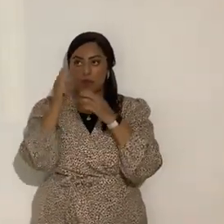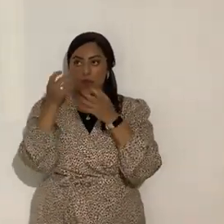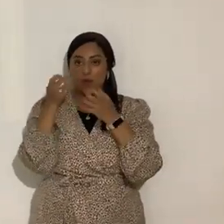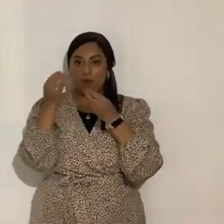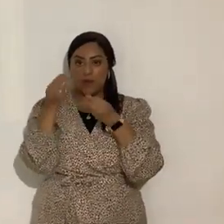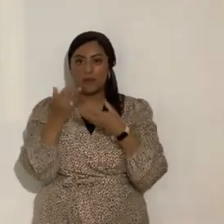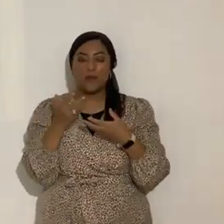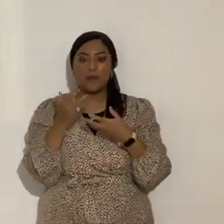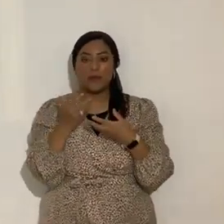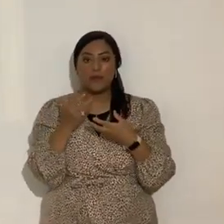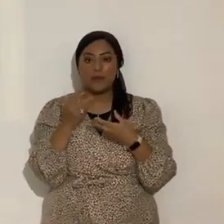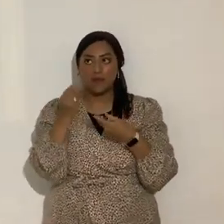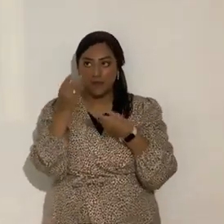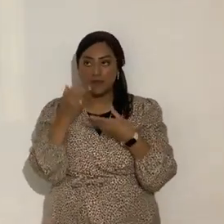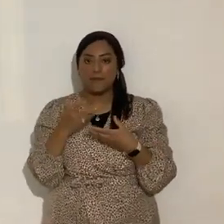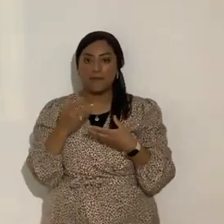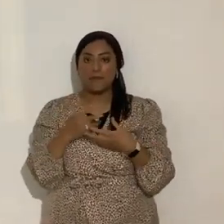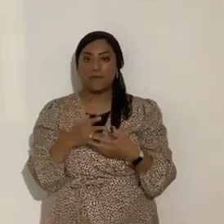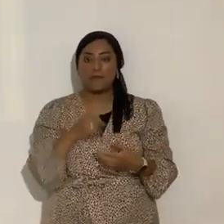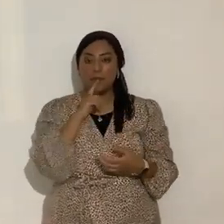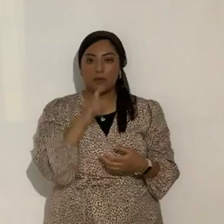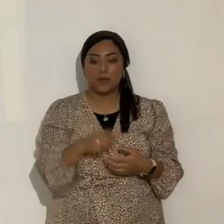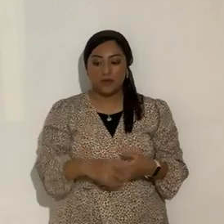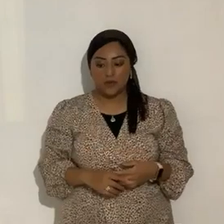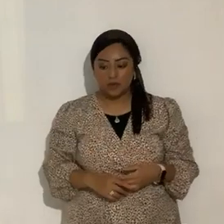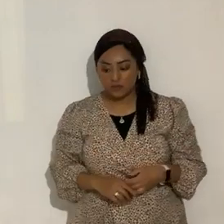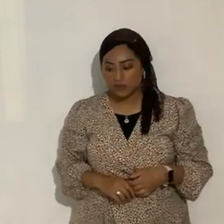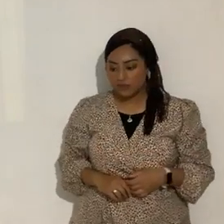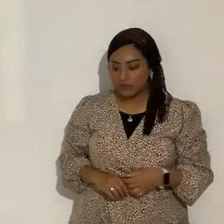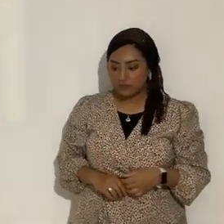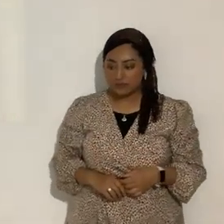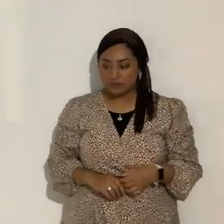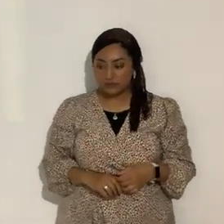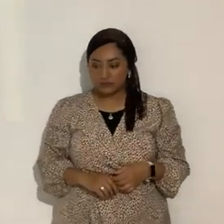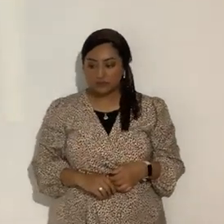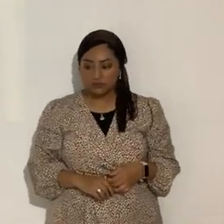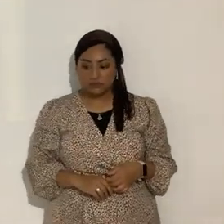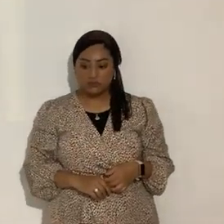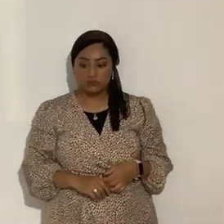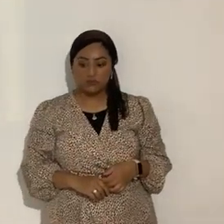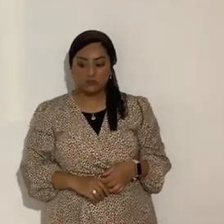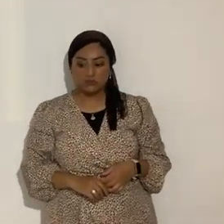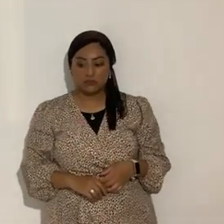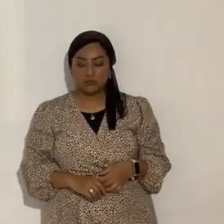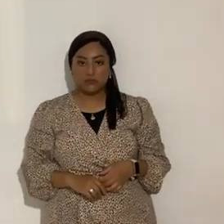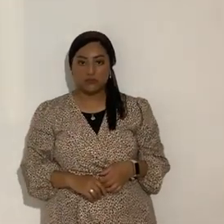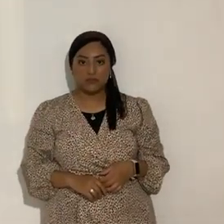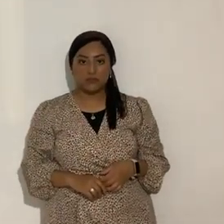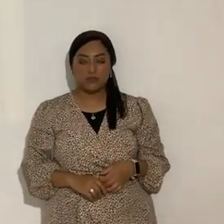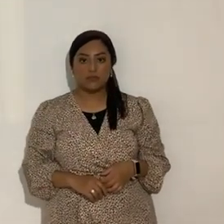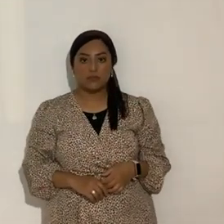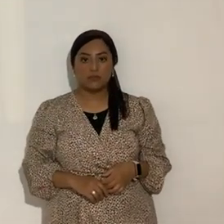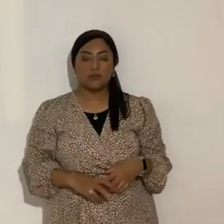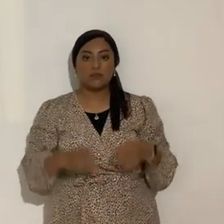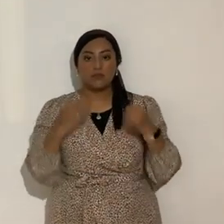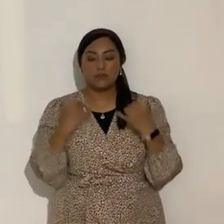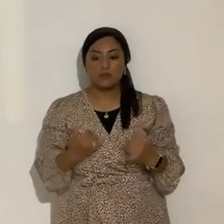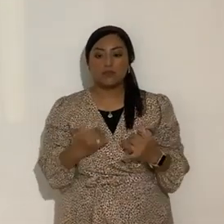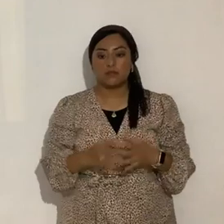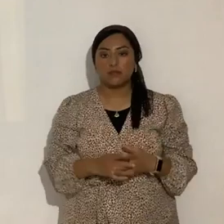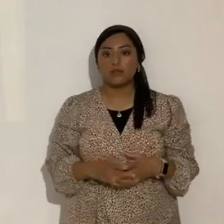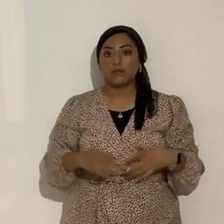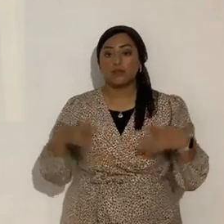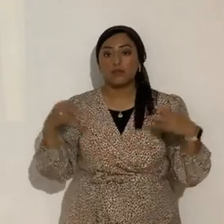dar, nos está diciendo más bien, no lo que nos quiere dar a entender, no, Él habla muy claro. Ahora,